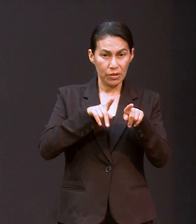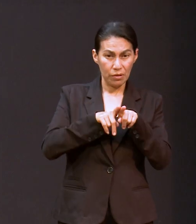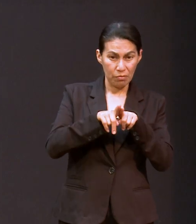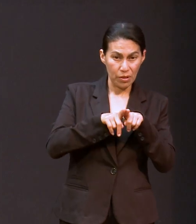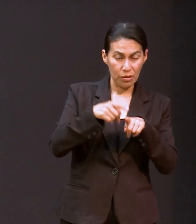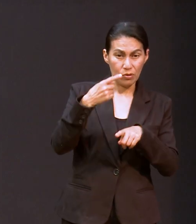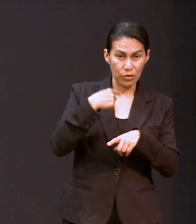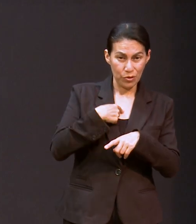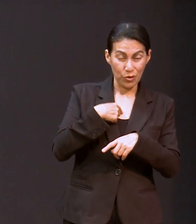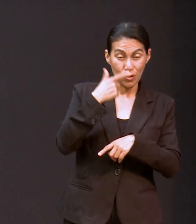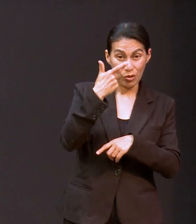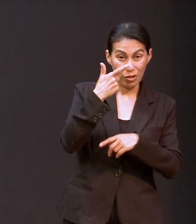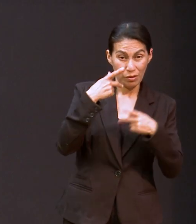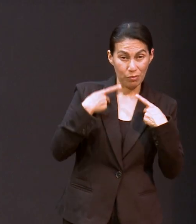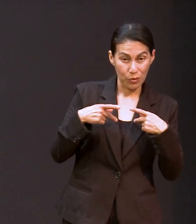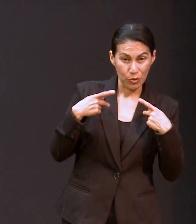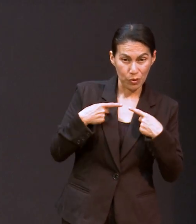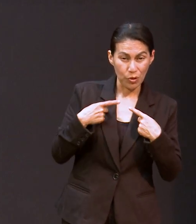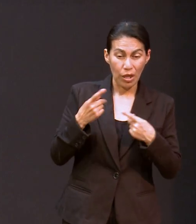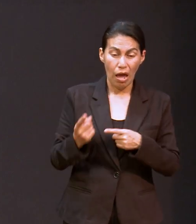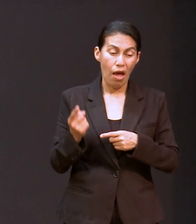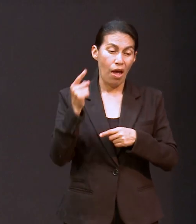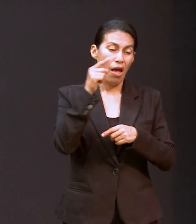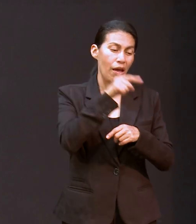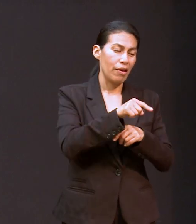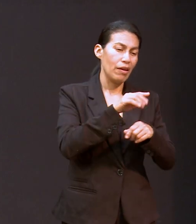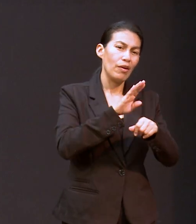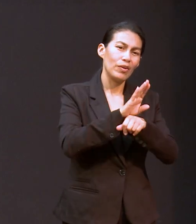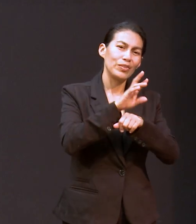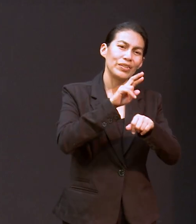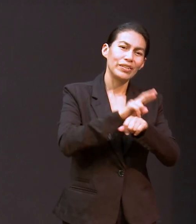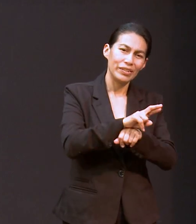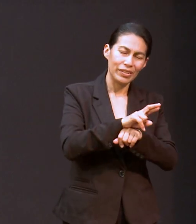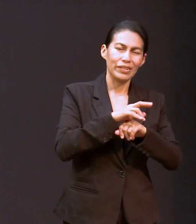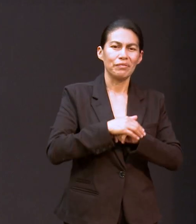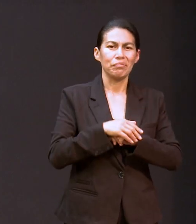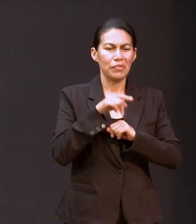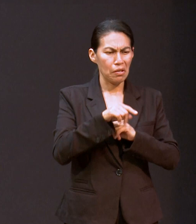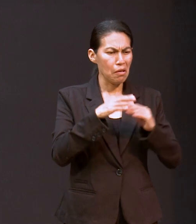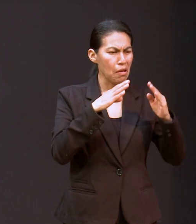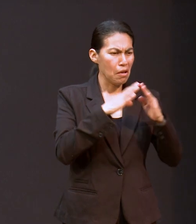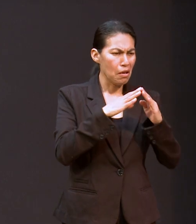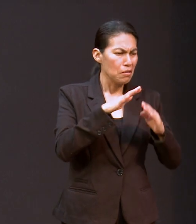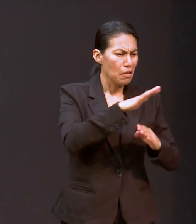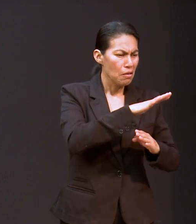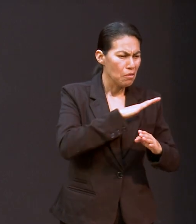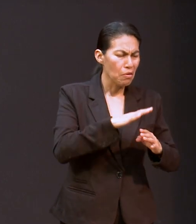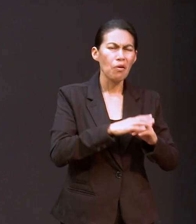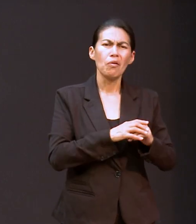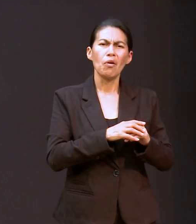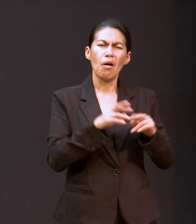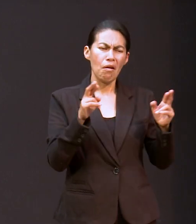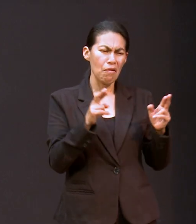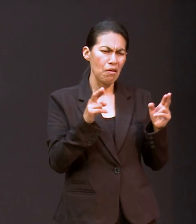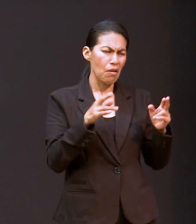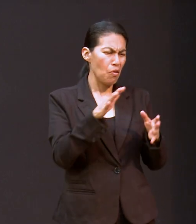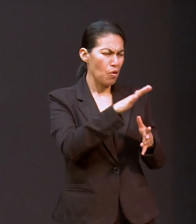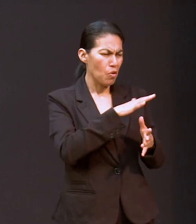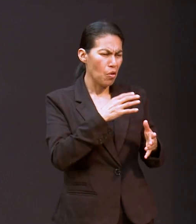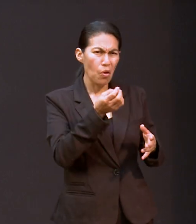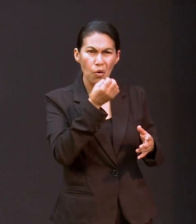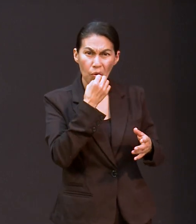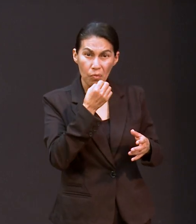y Qué bello es poder llegar a Costa Rica y ver que ahí teníamos una casa con todo nos habían llenado